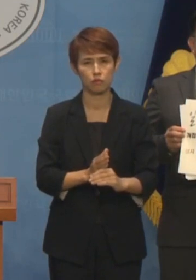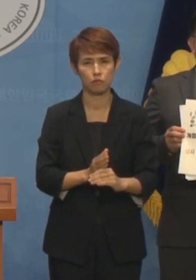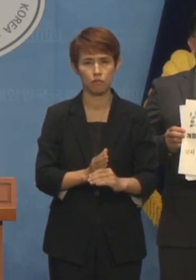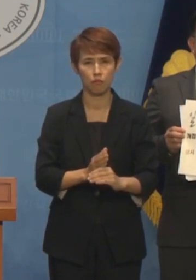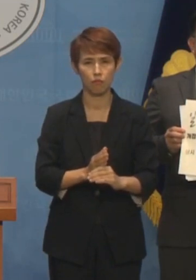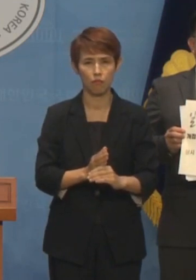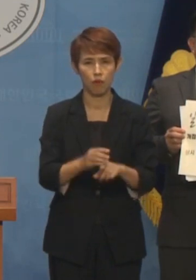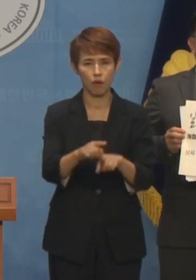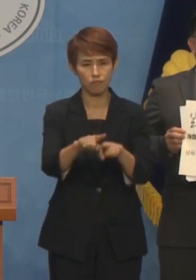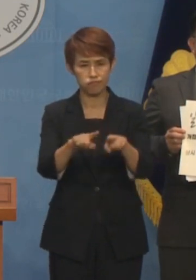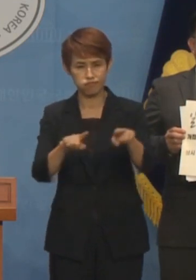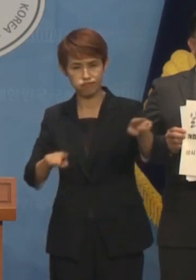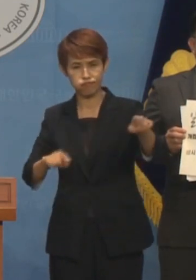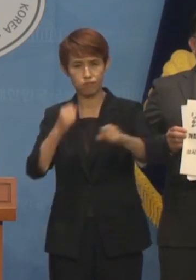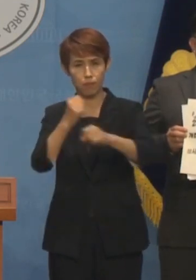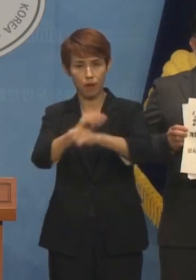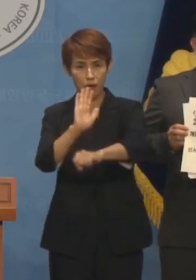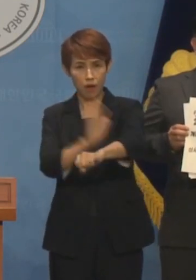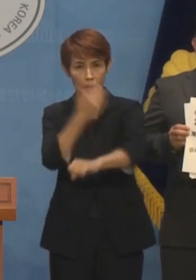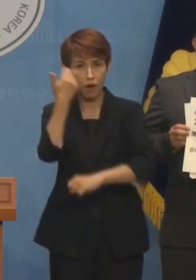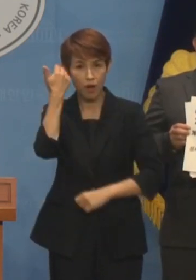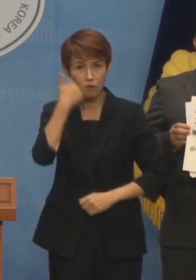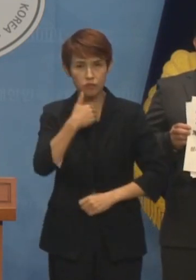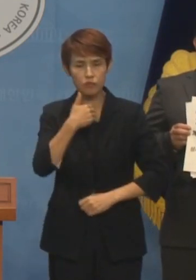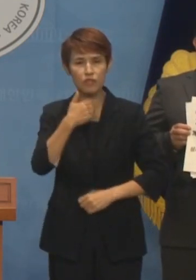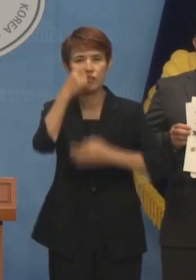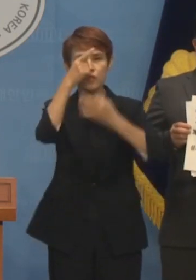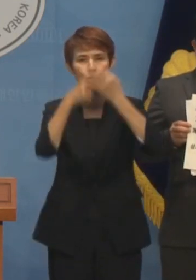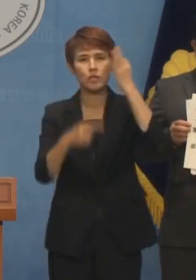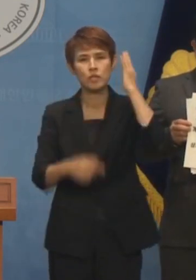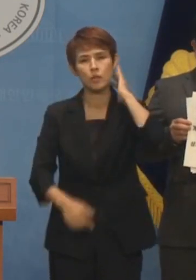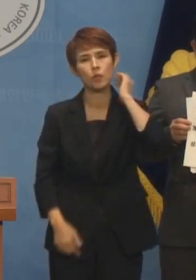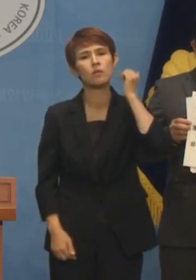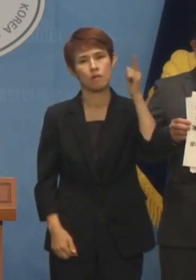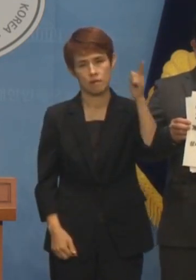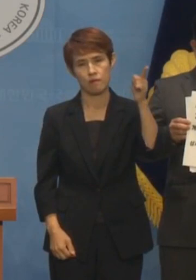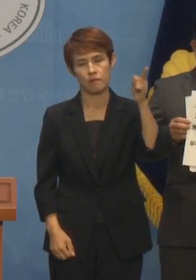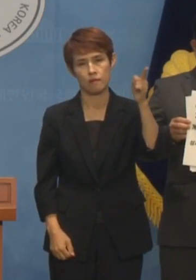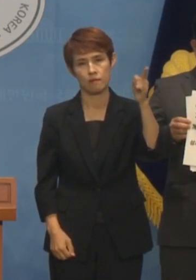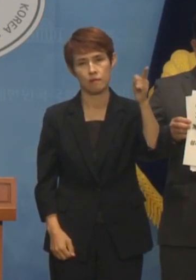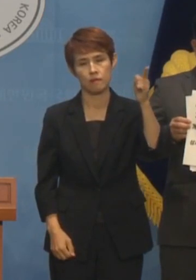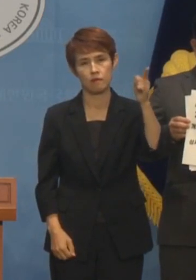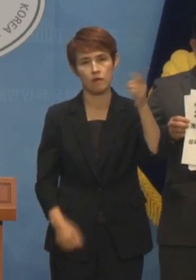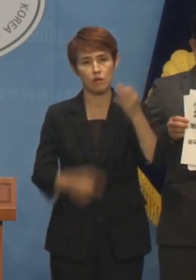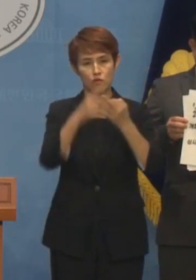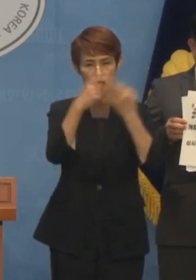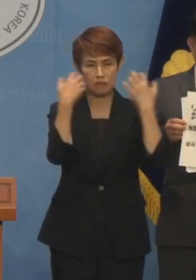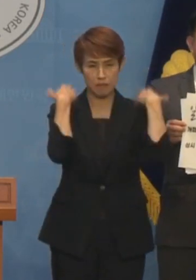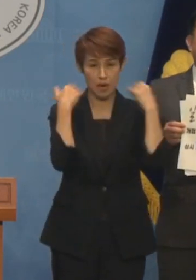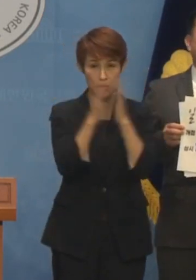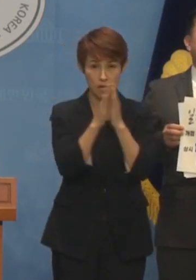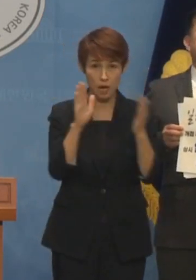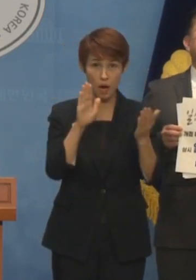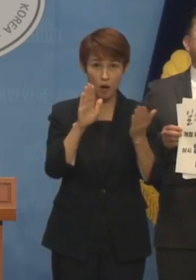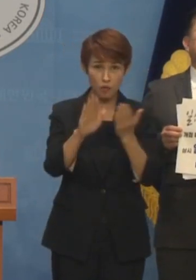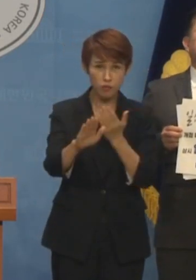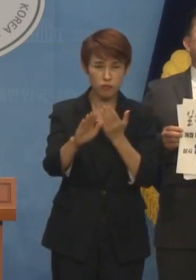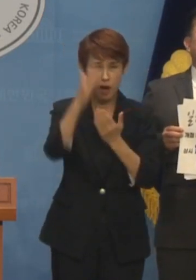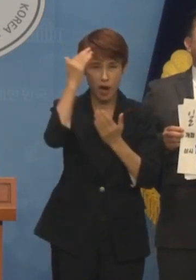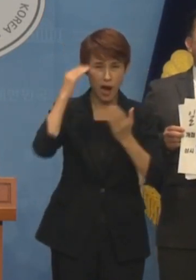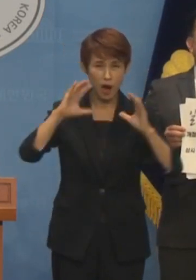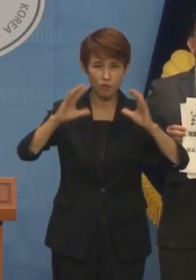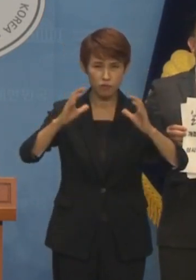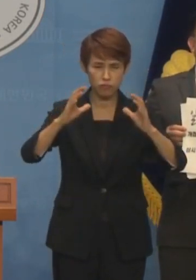만든 것일까요? 바로 윤석열 대통령입니다. 윤석열 정권 이후 우리나라의 모든 지표가